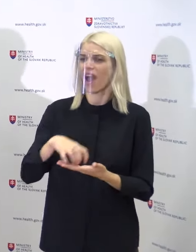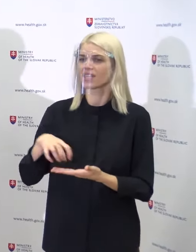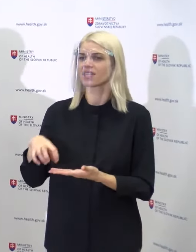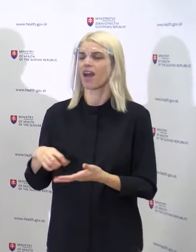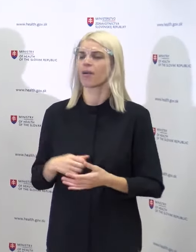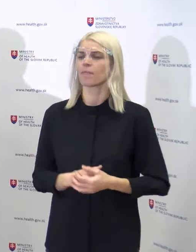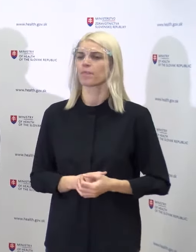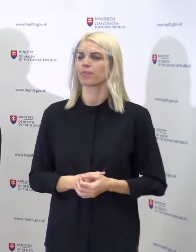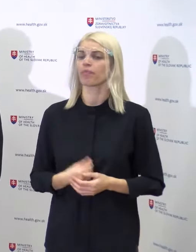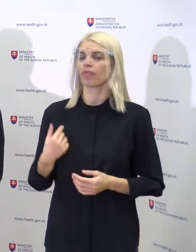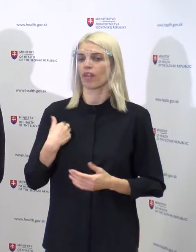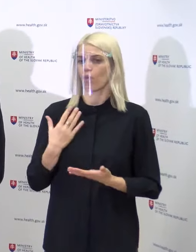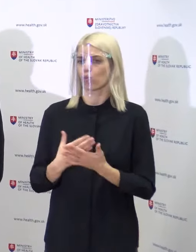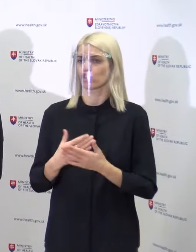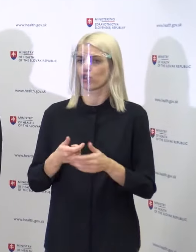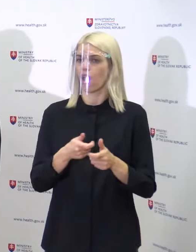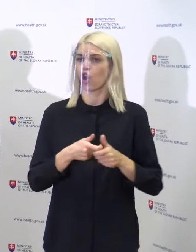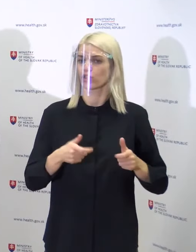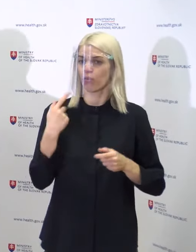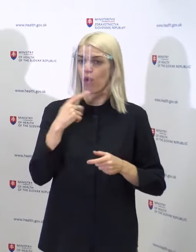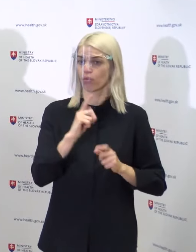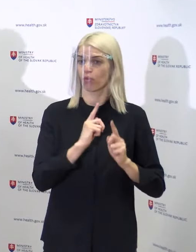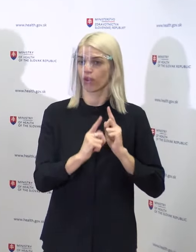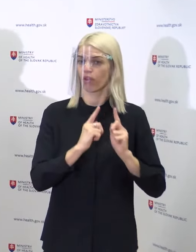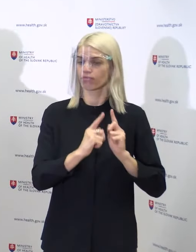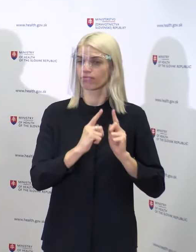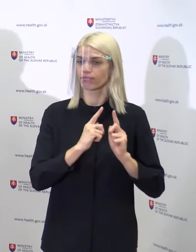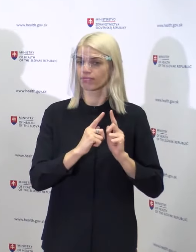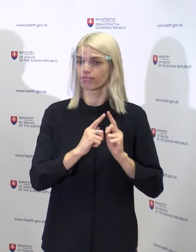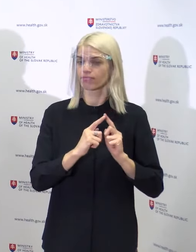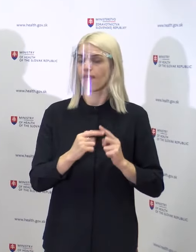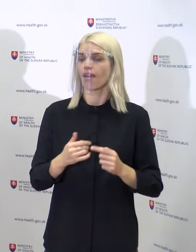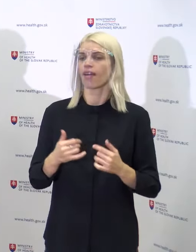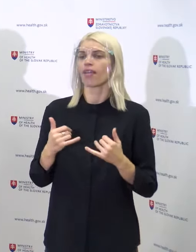odkonzultovaný s konzíliom, tak myslím si, že